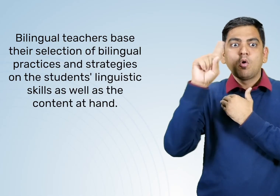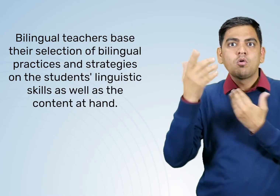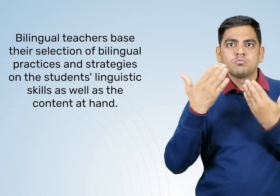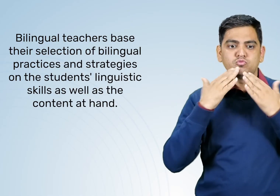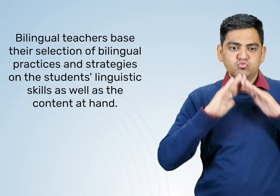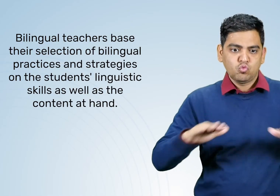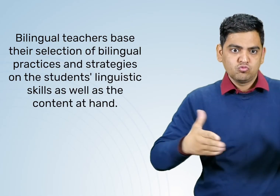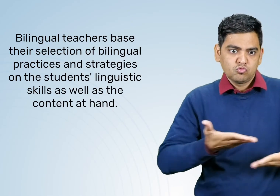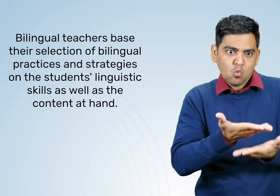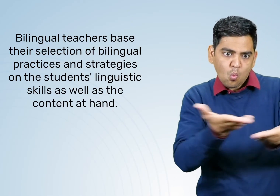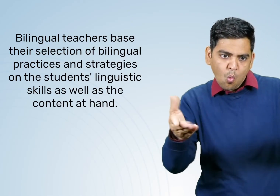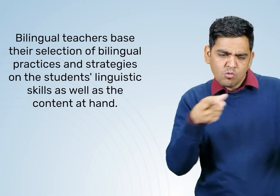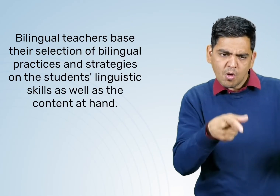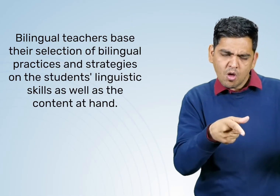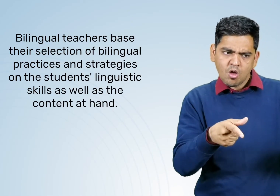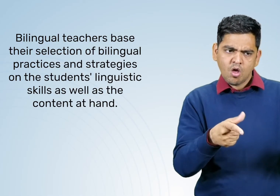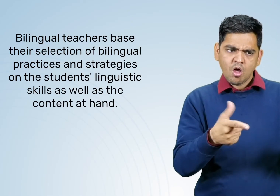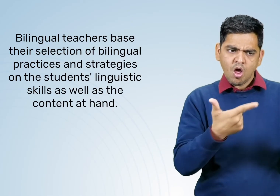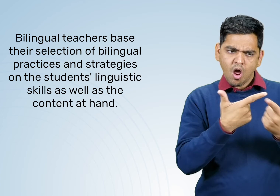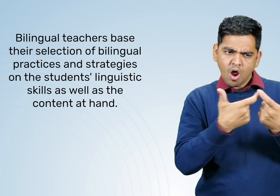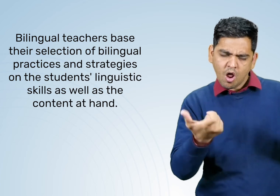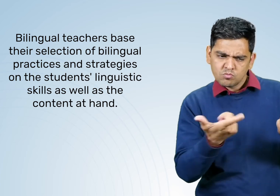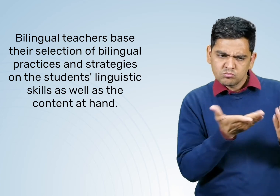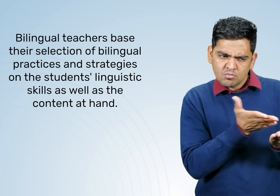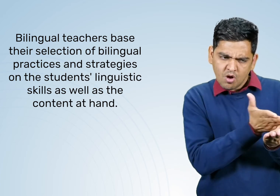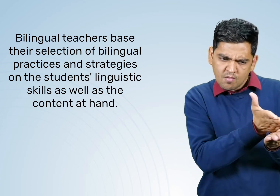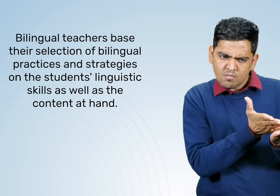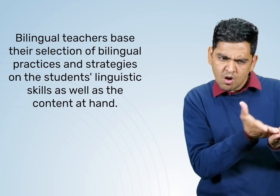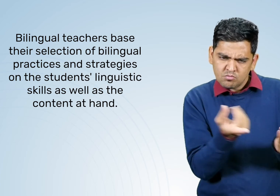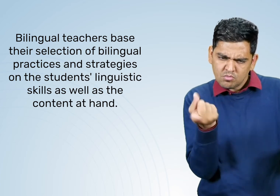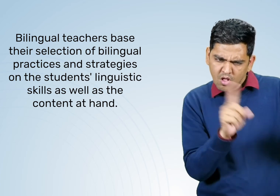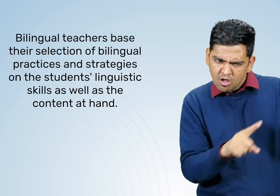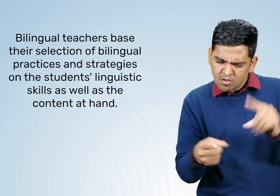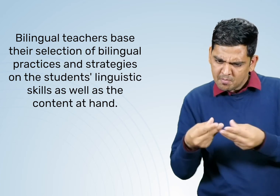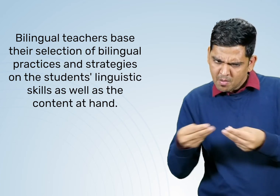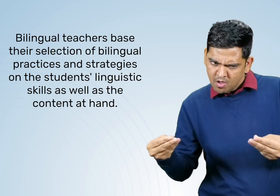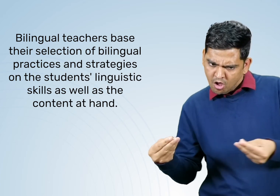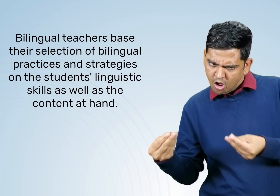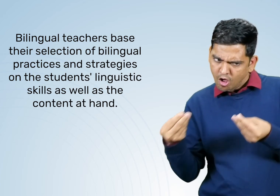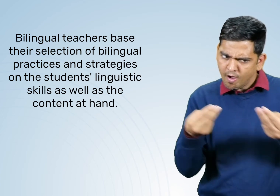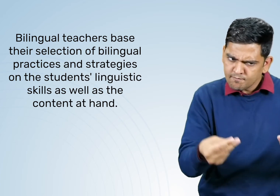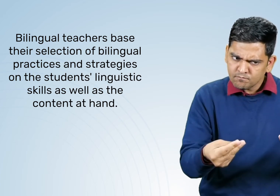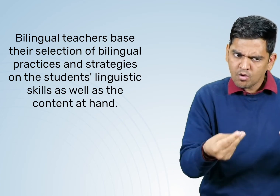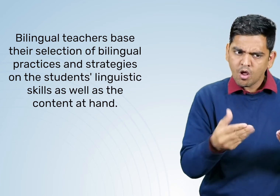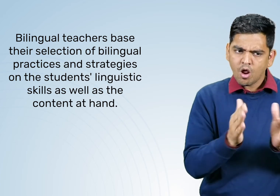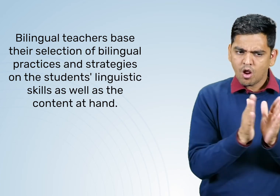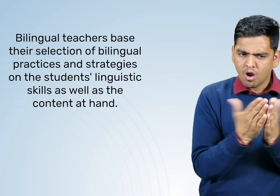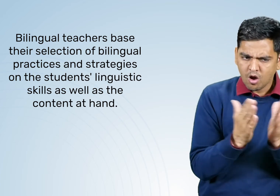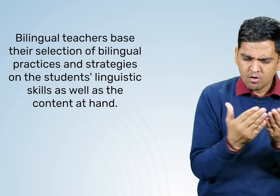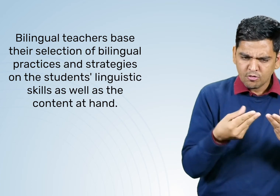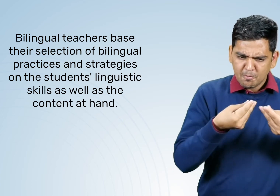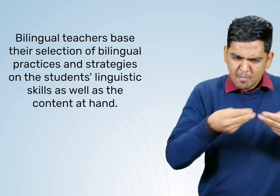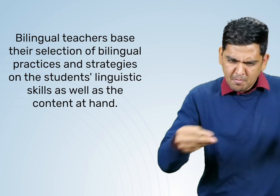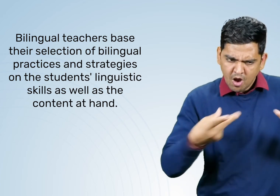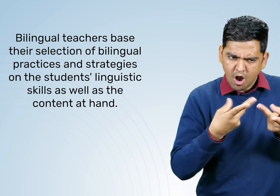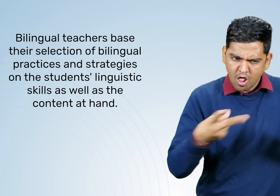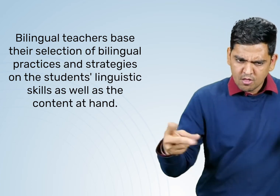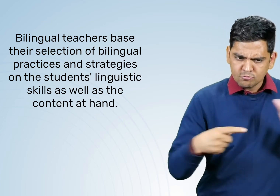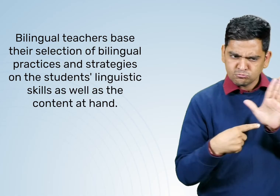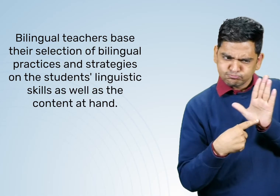द्विभाषी शिक्षक द्विभाषी प्रथाओं रणनीतियों के अपने चयन को छात्रों के